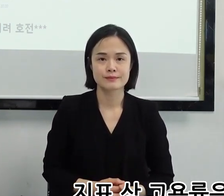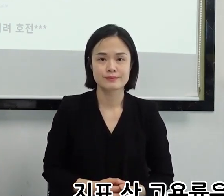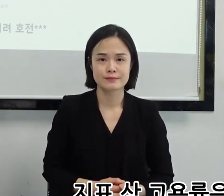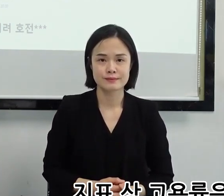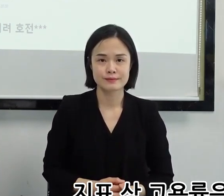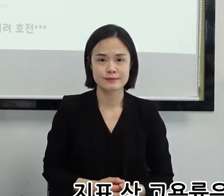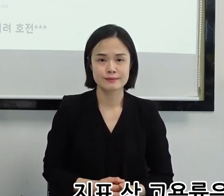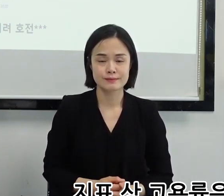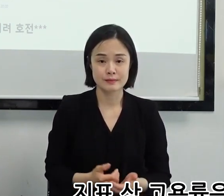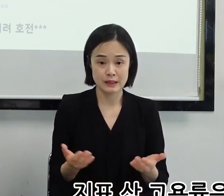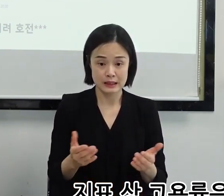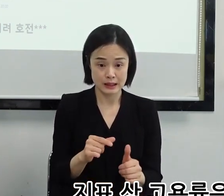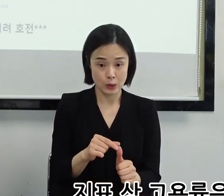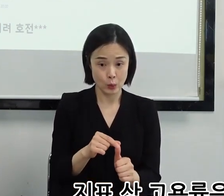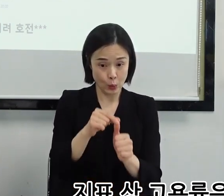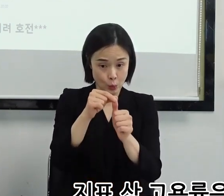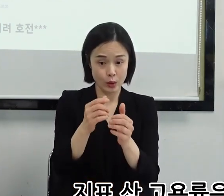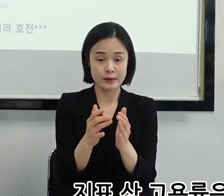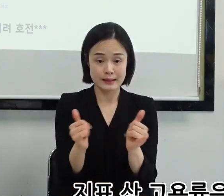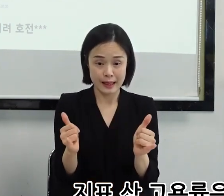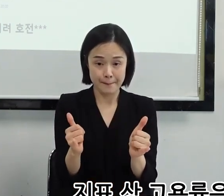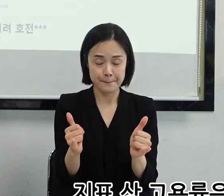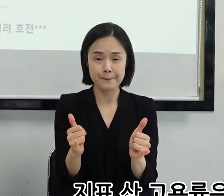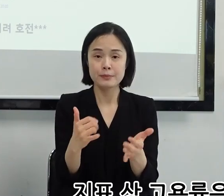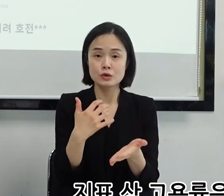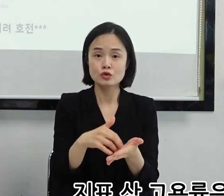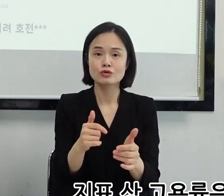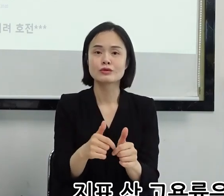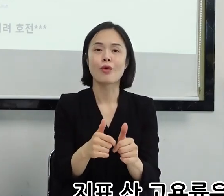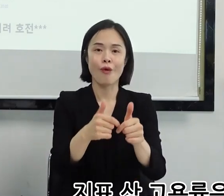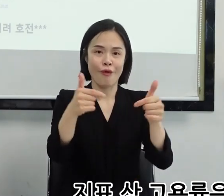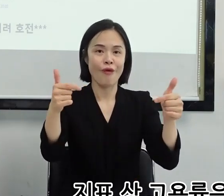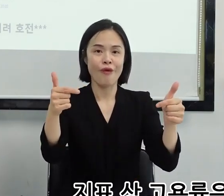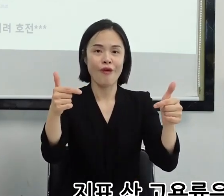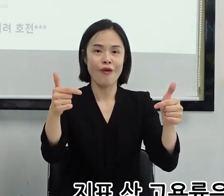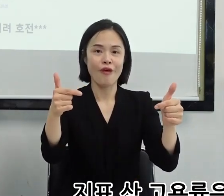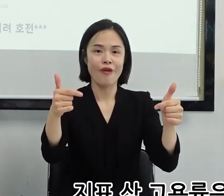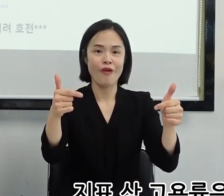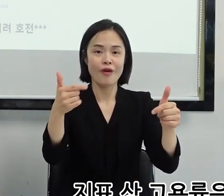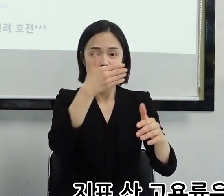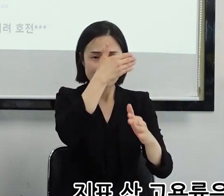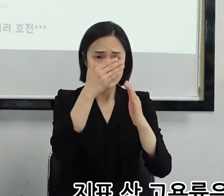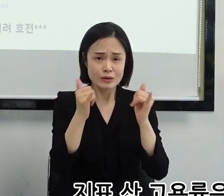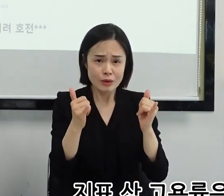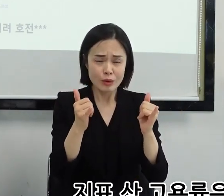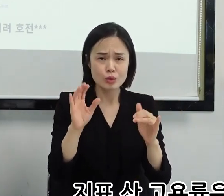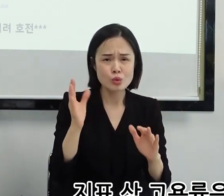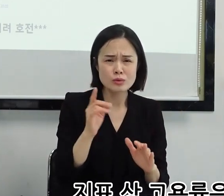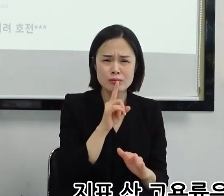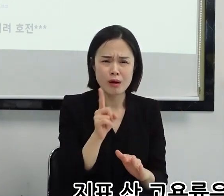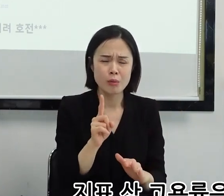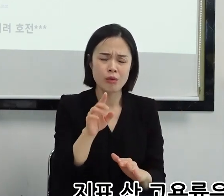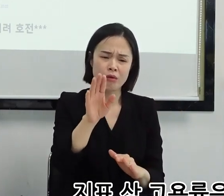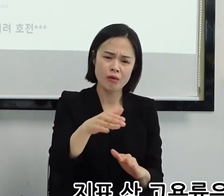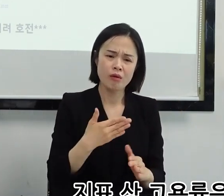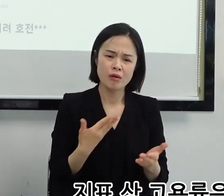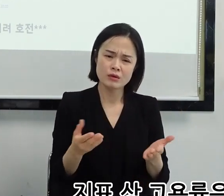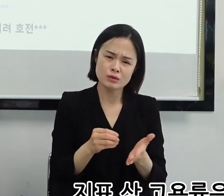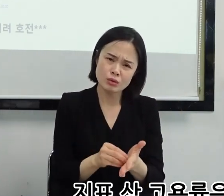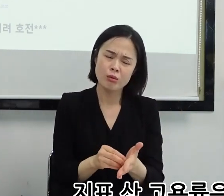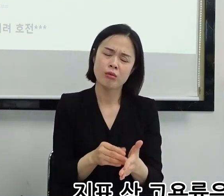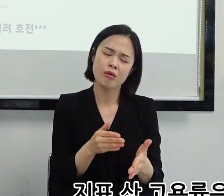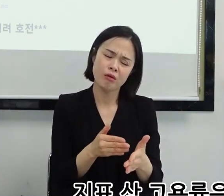고용되는 사람이 늘어났다는 얘기입니다. 지표로 봤을 때는. 그러니까 청년들이 굉장히 취업하기가 어렵다, 일자리가